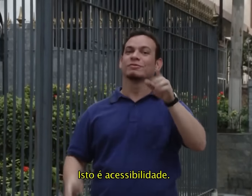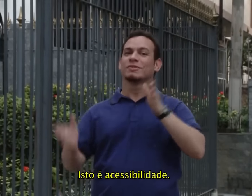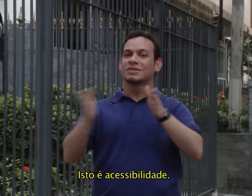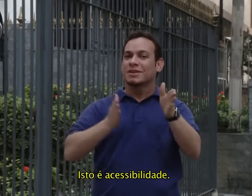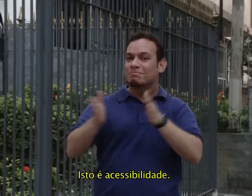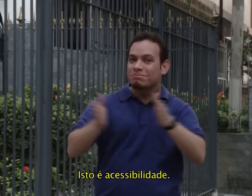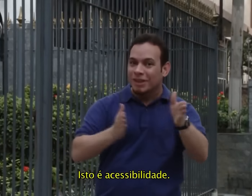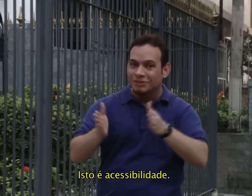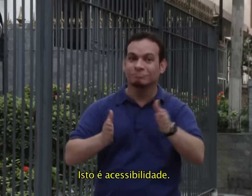é